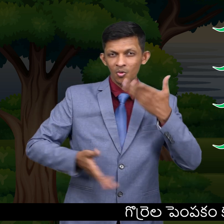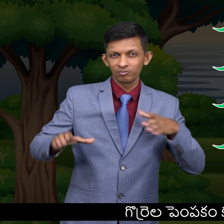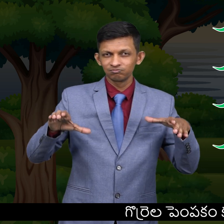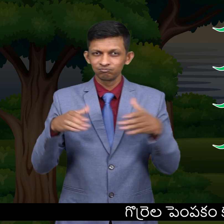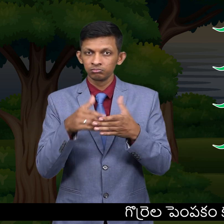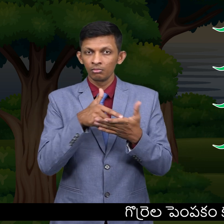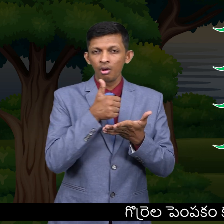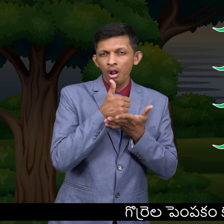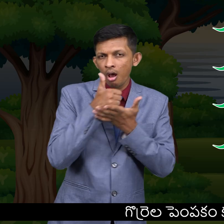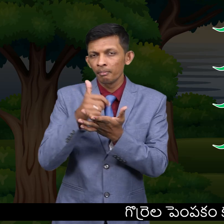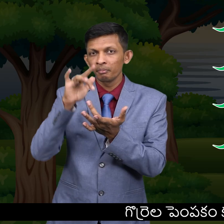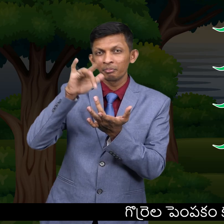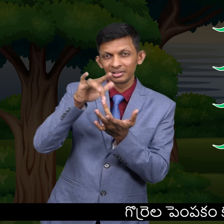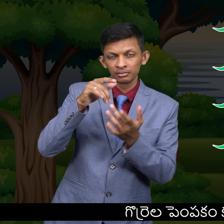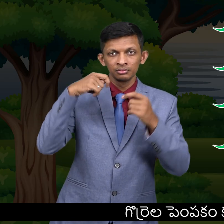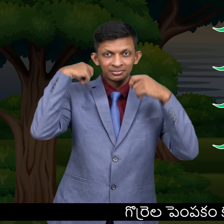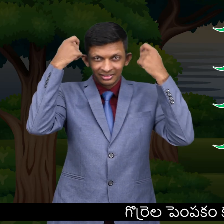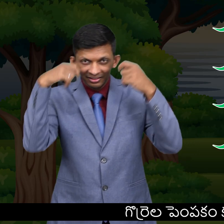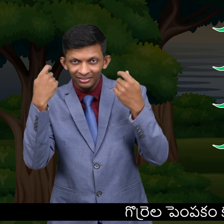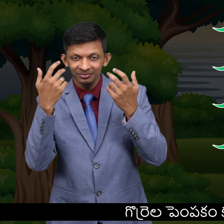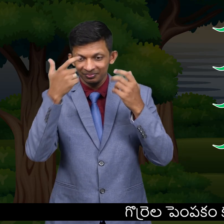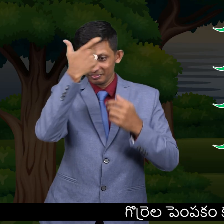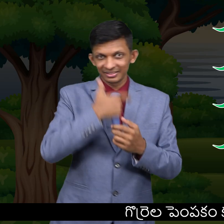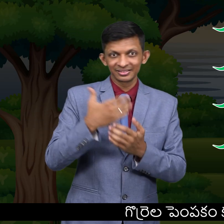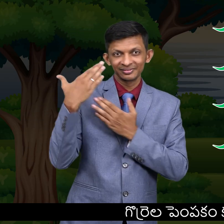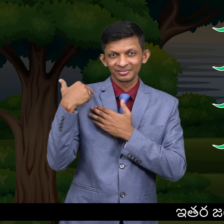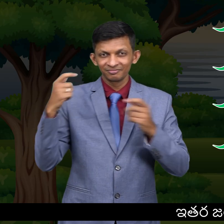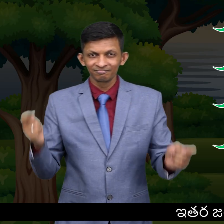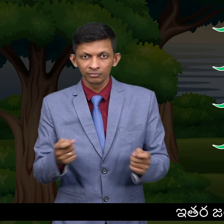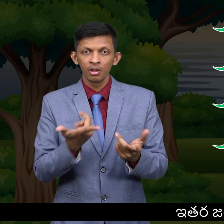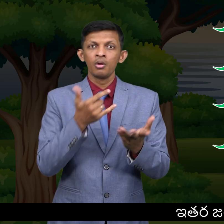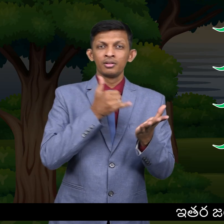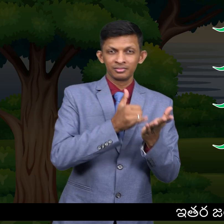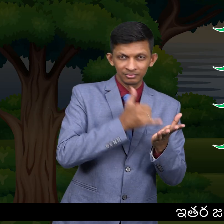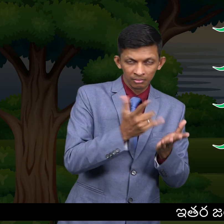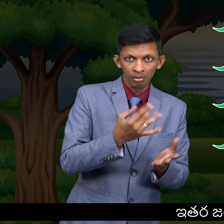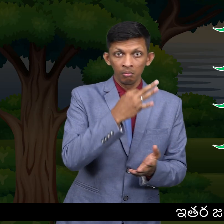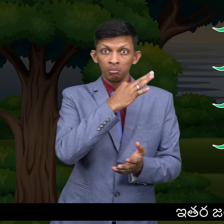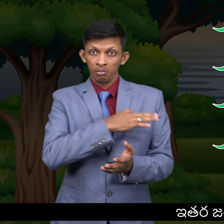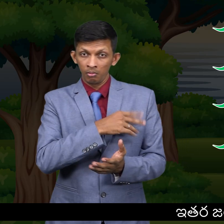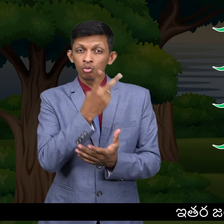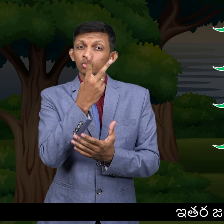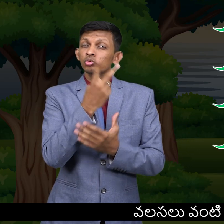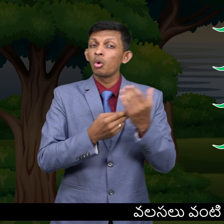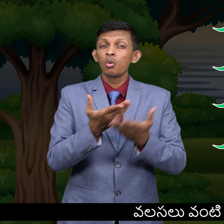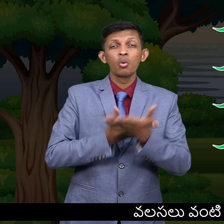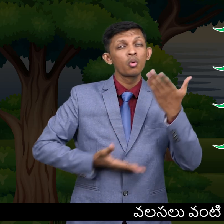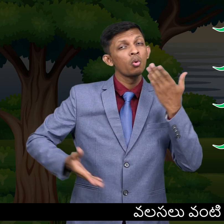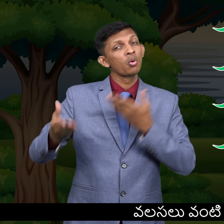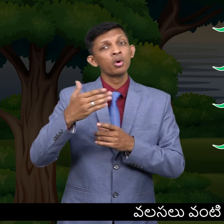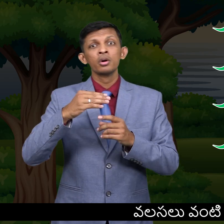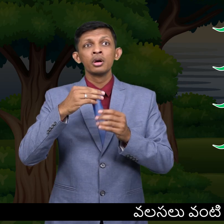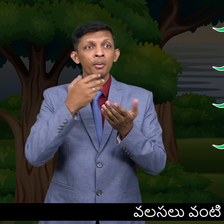గొర్రెల కాపరులు మరియు రైతుల మధ్య పరస్పర సహాయం ఎరువు మరియు వనరులు